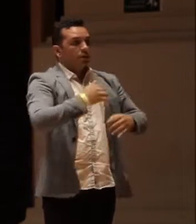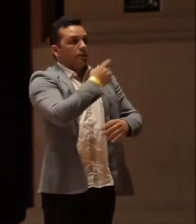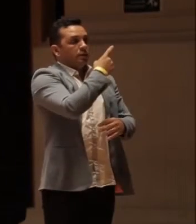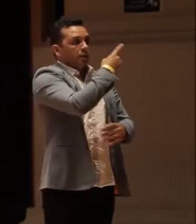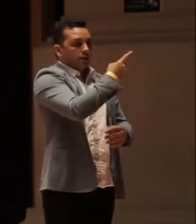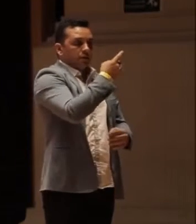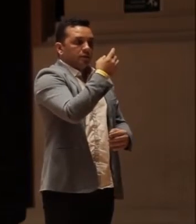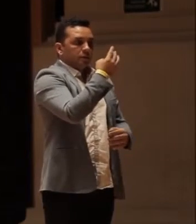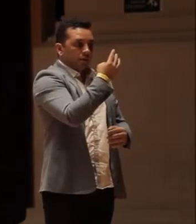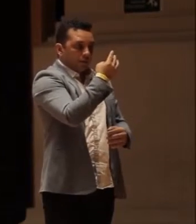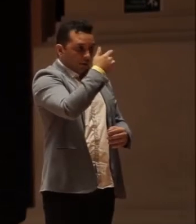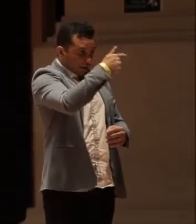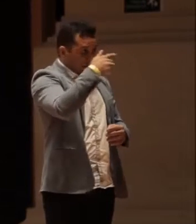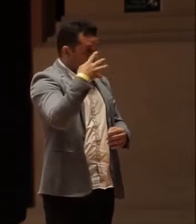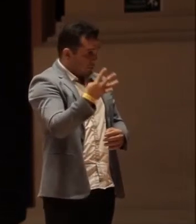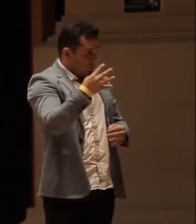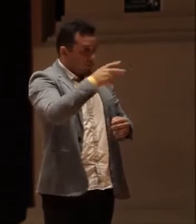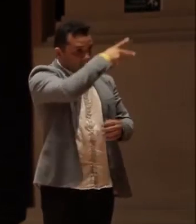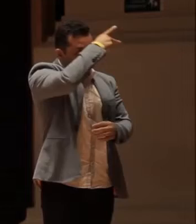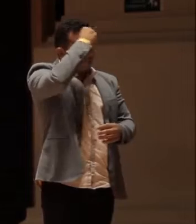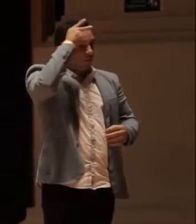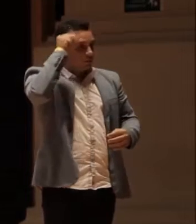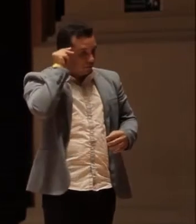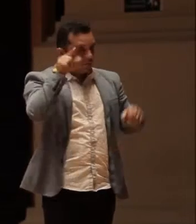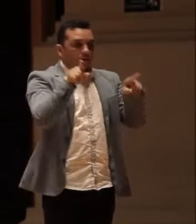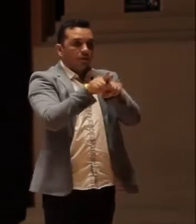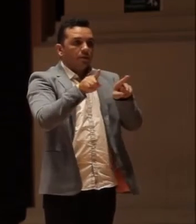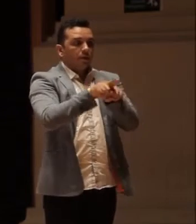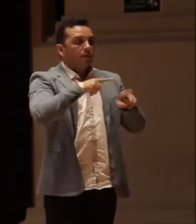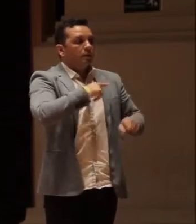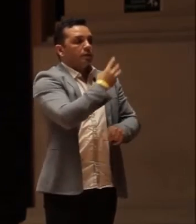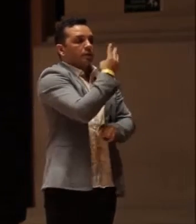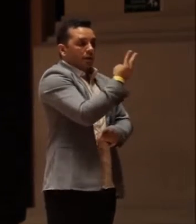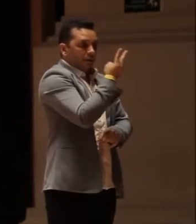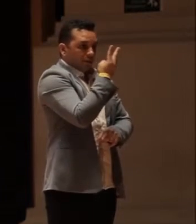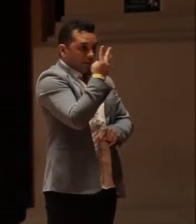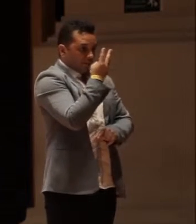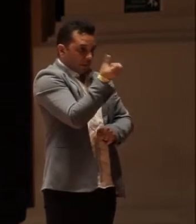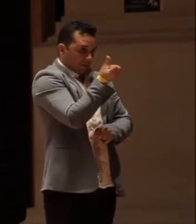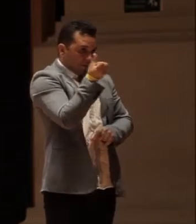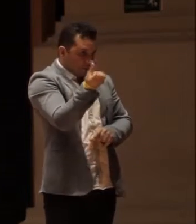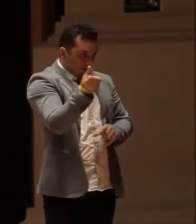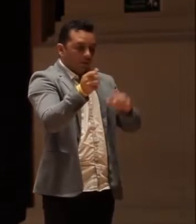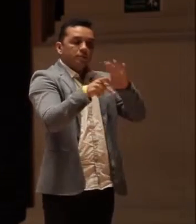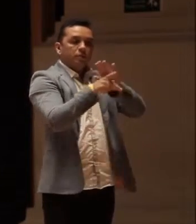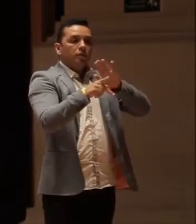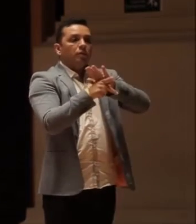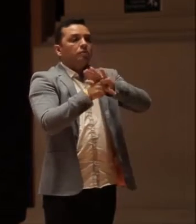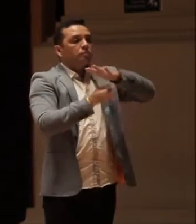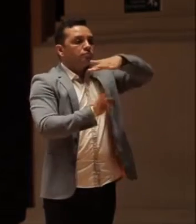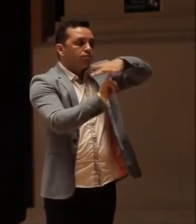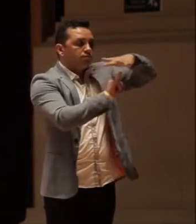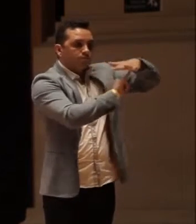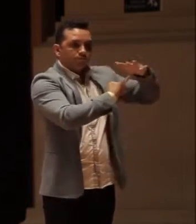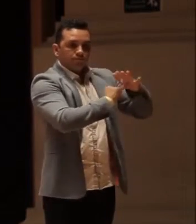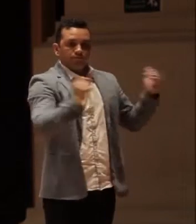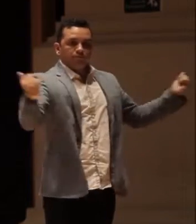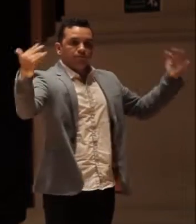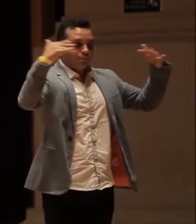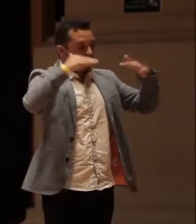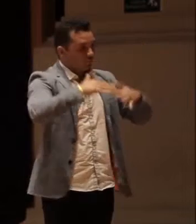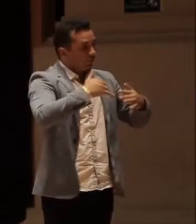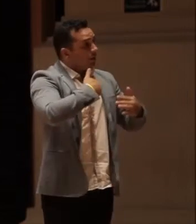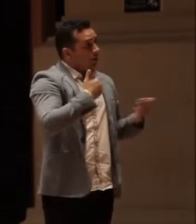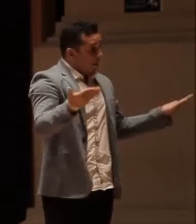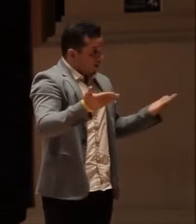prefeituras e 373 entidades, demonstrando o interesse e a relevância do tema. E eu tenho a grata